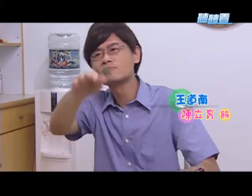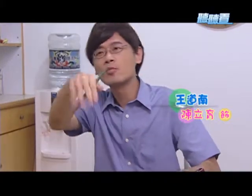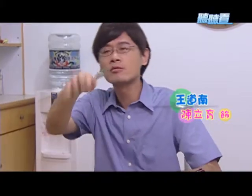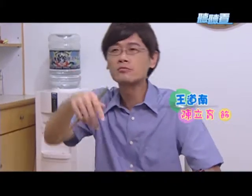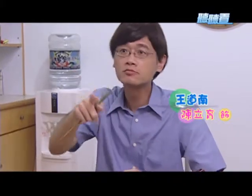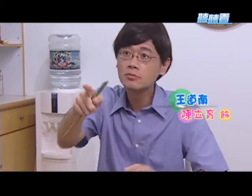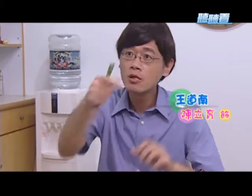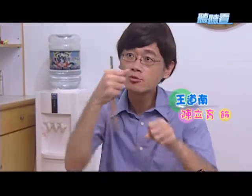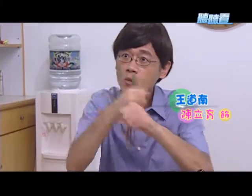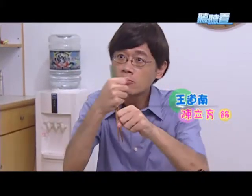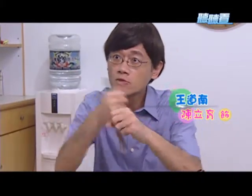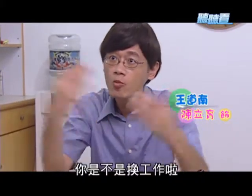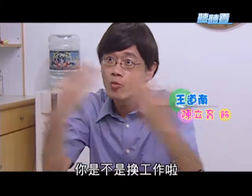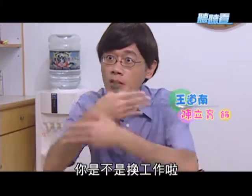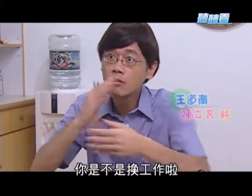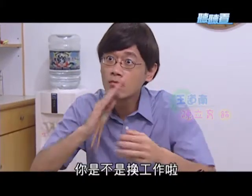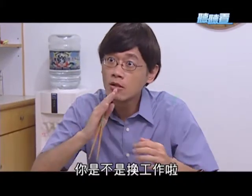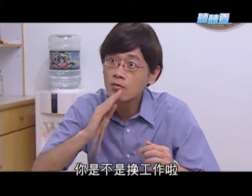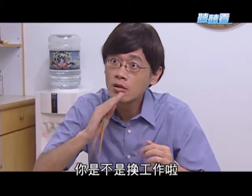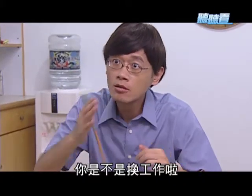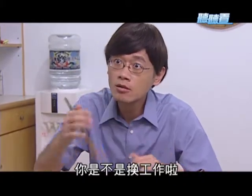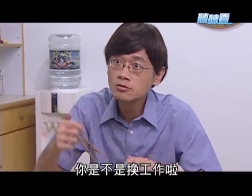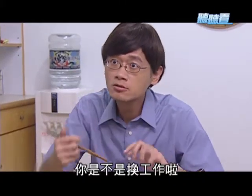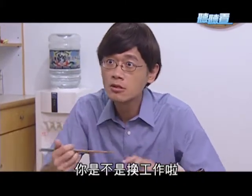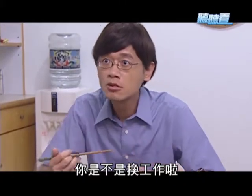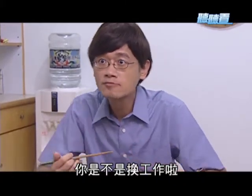来。哎，你是不是换工作了？